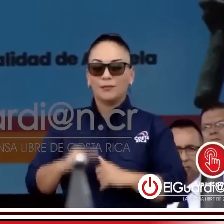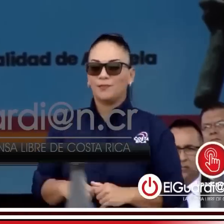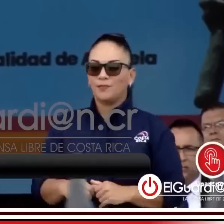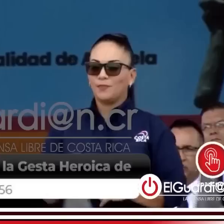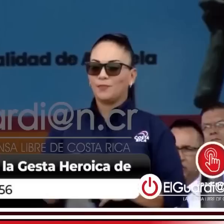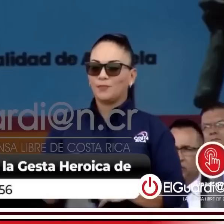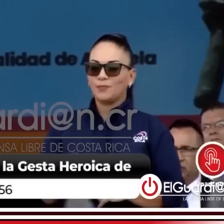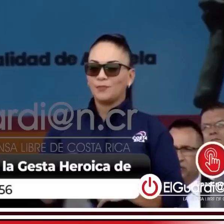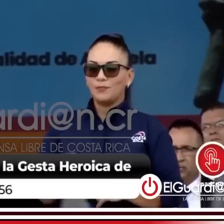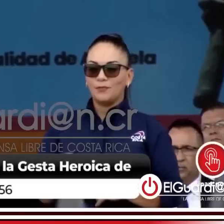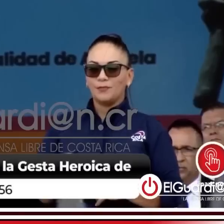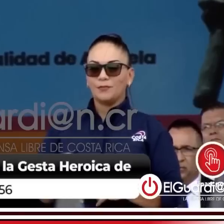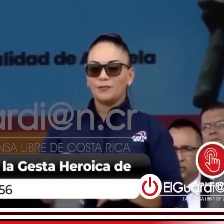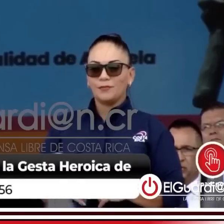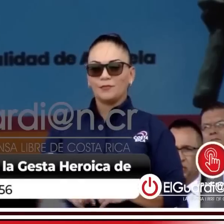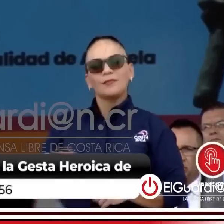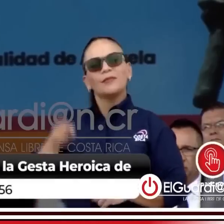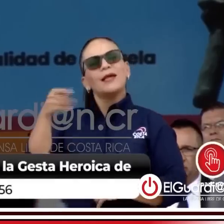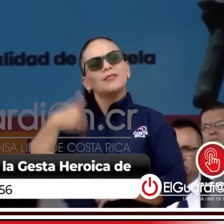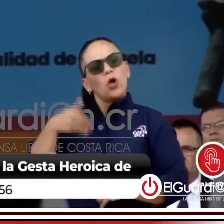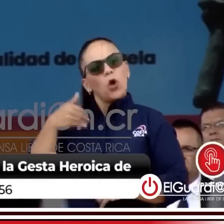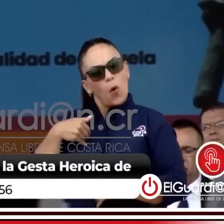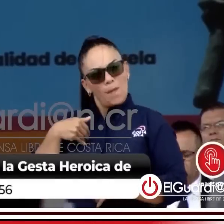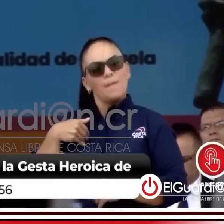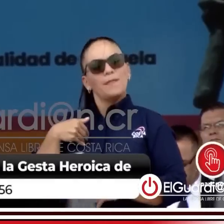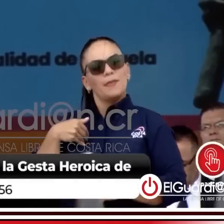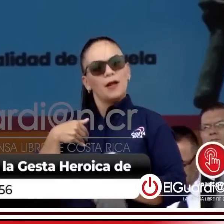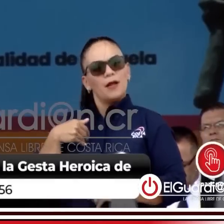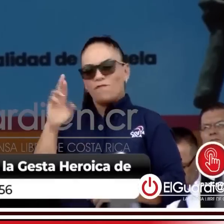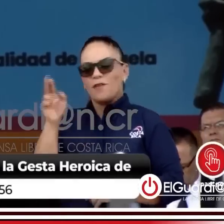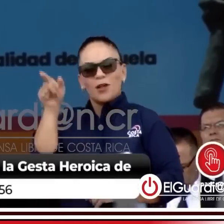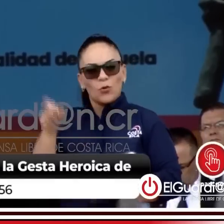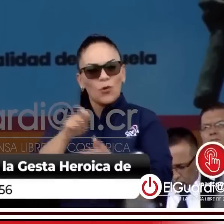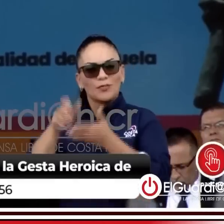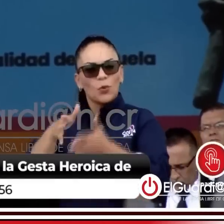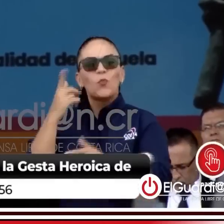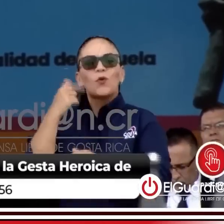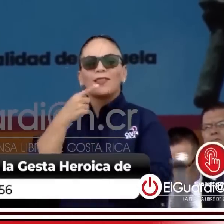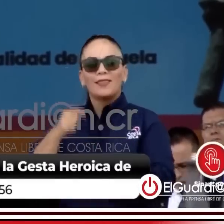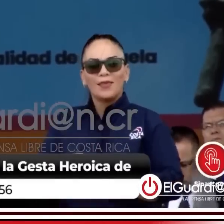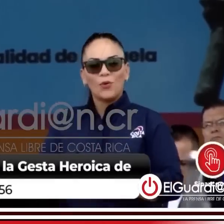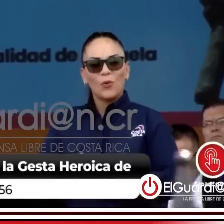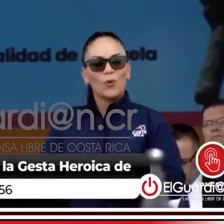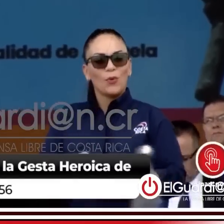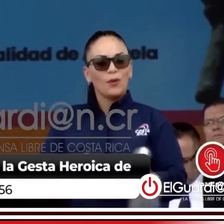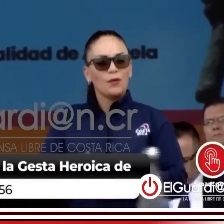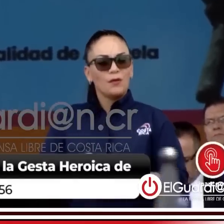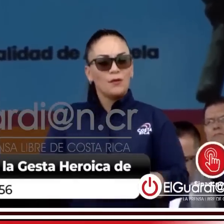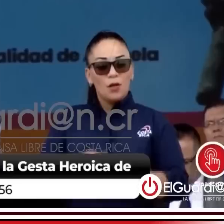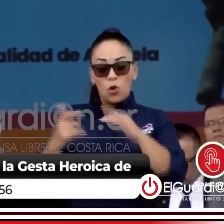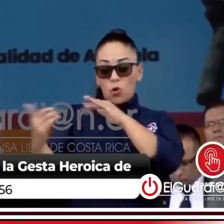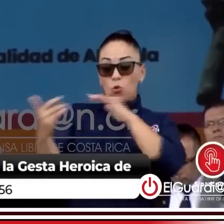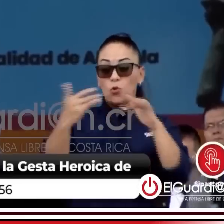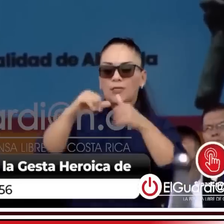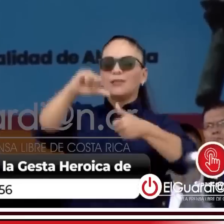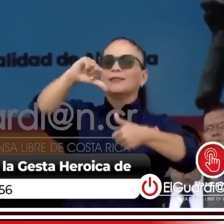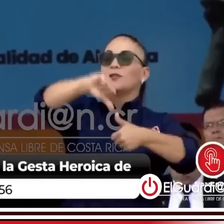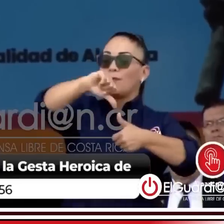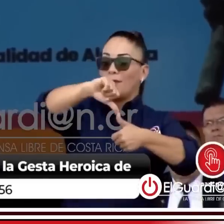¿Por qué, decía Reclus, las peripecias de la lucha centroamericana